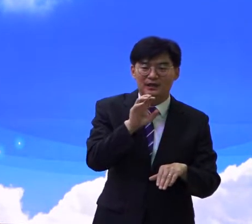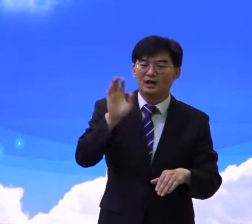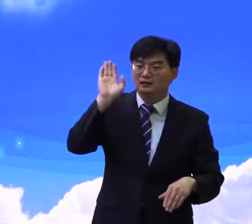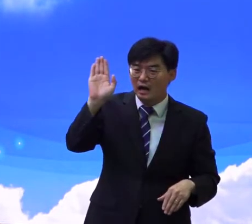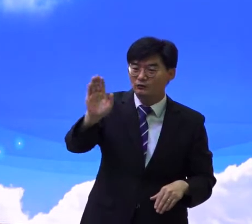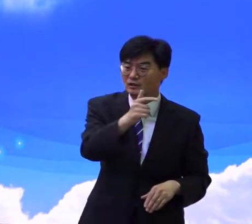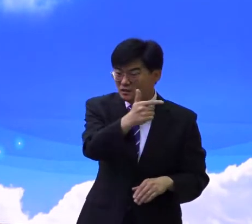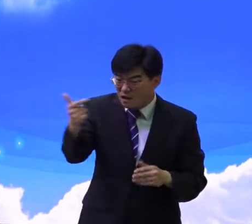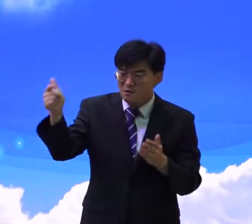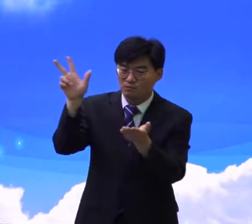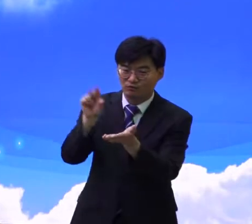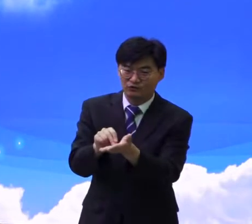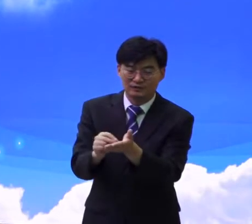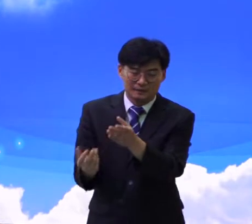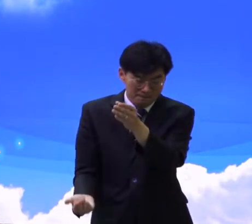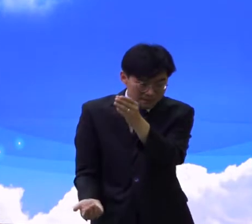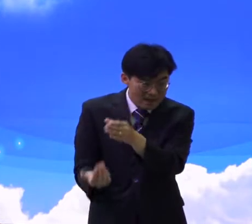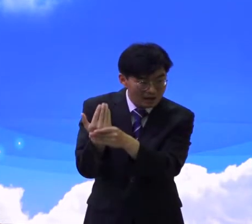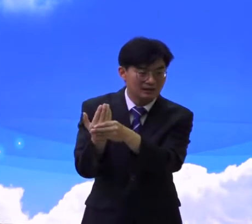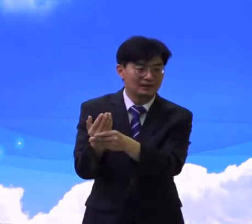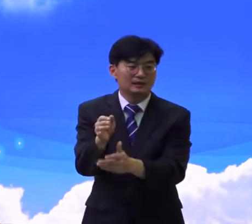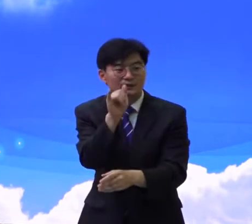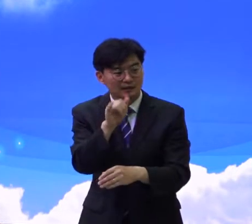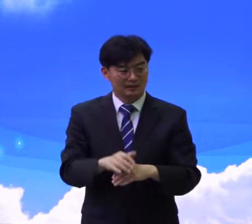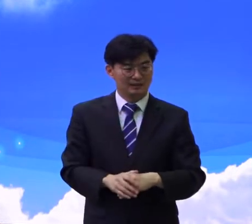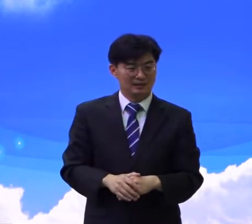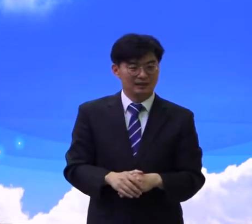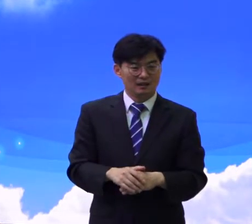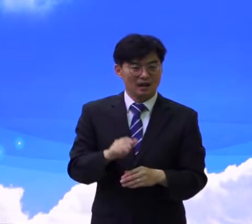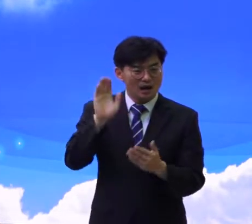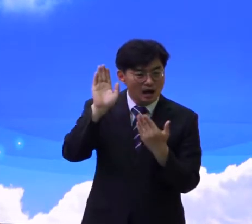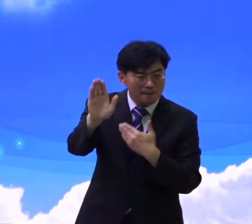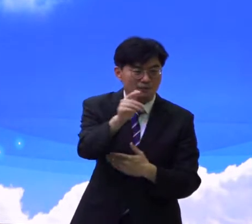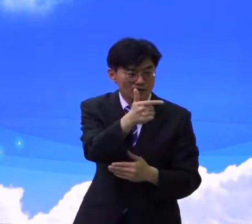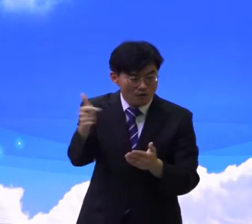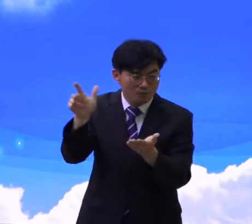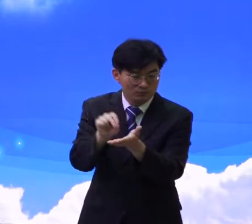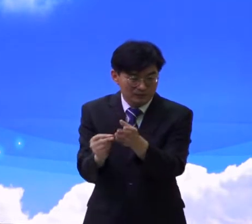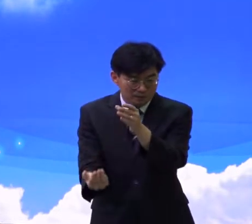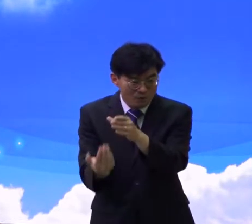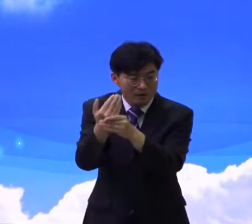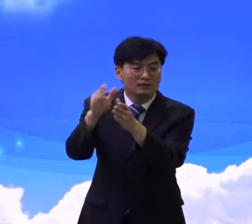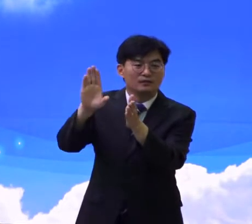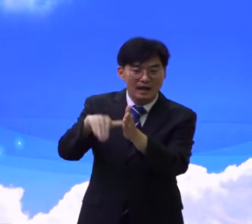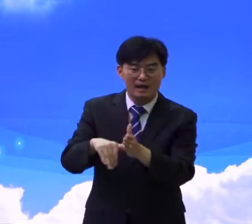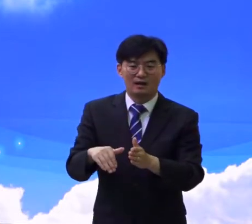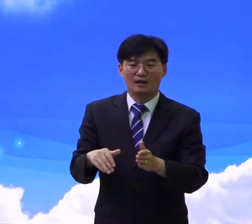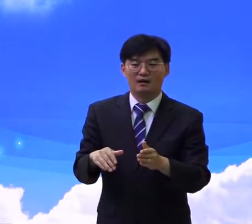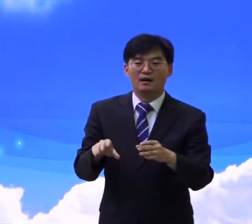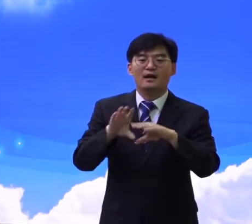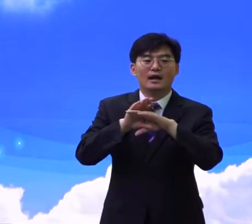오늘 이 예배 자리에 나온 우리도 하나님의 말씀 앞에서 우리 신앙의 현